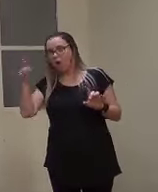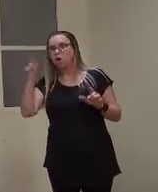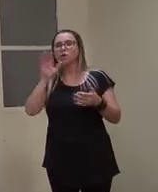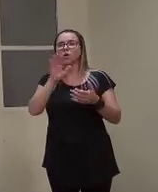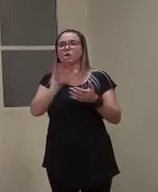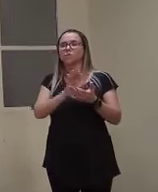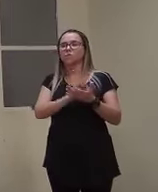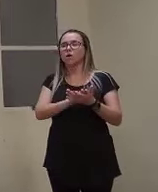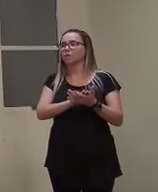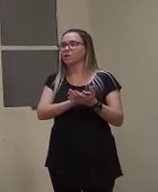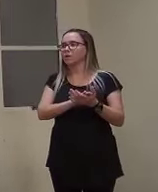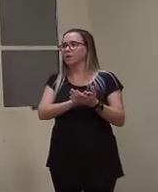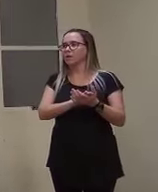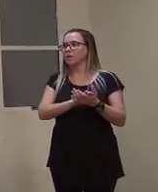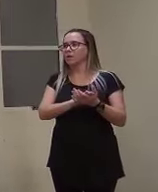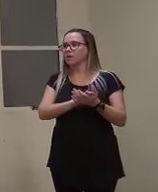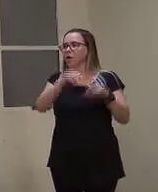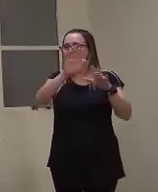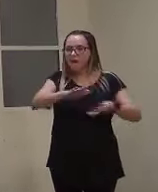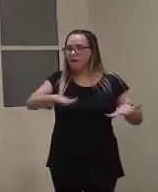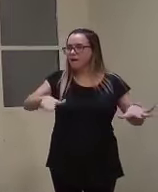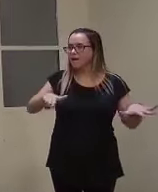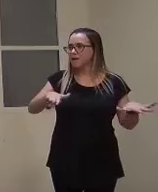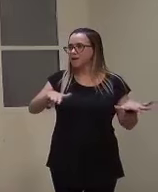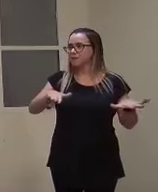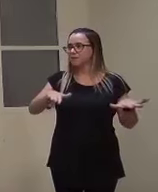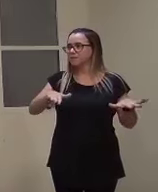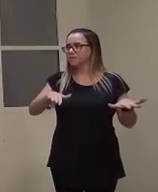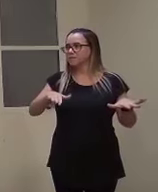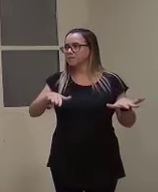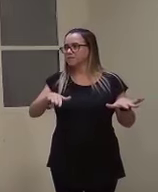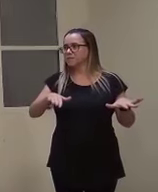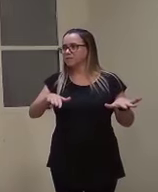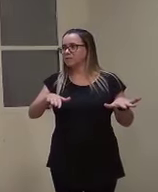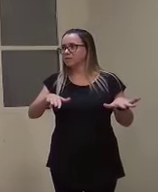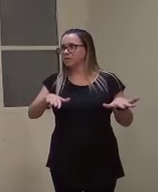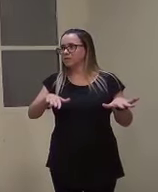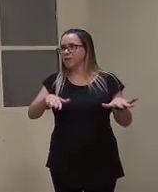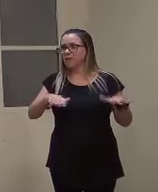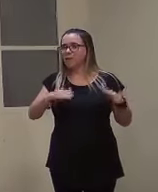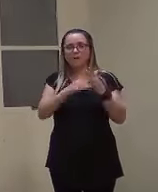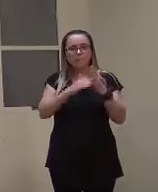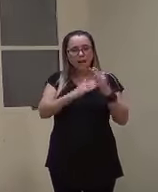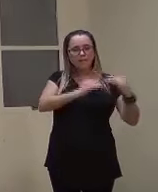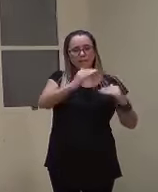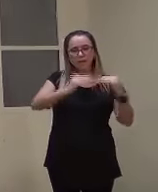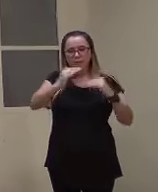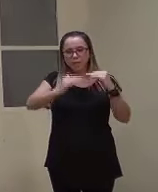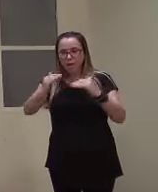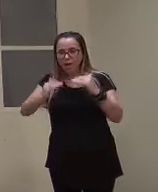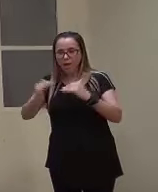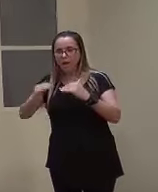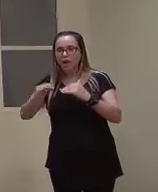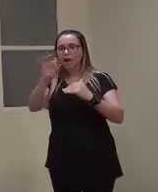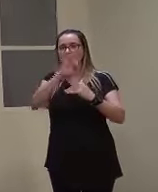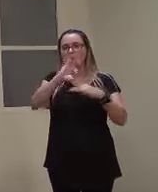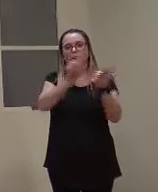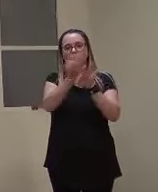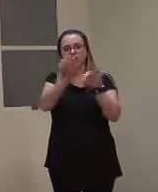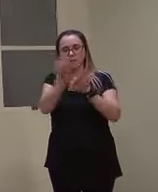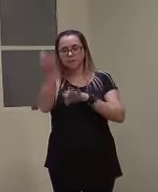cronificación de los chicos en un determinado nivel o en la educación